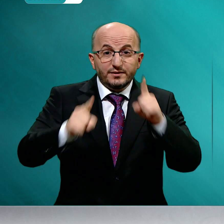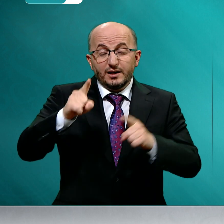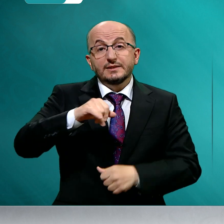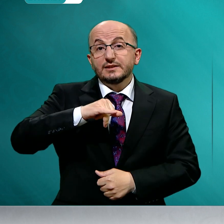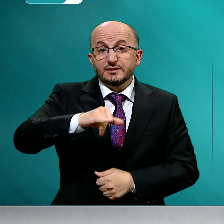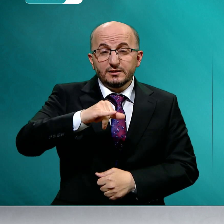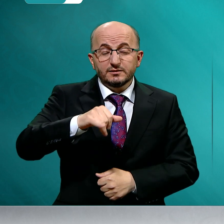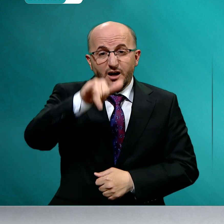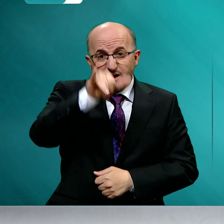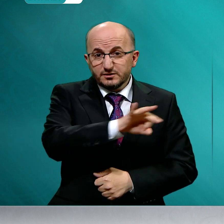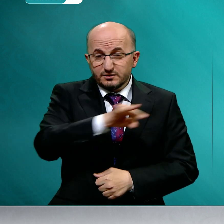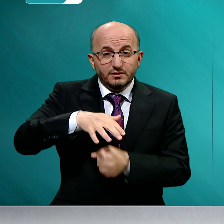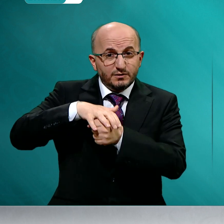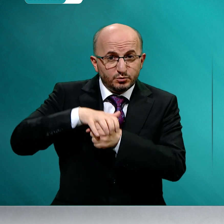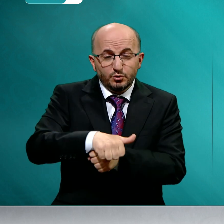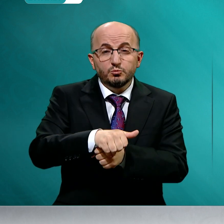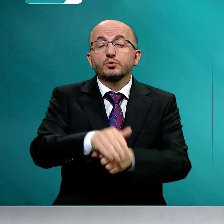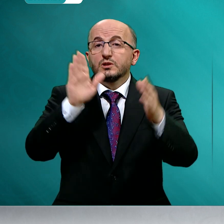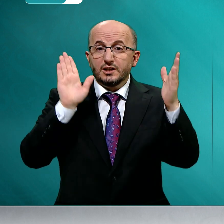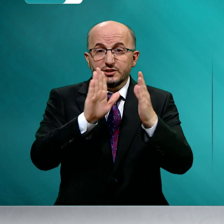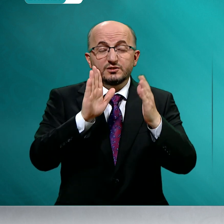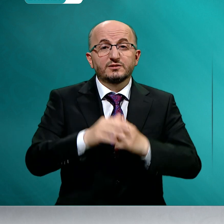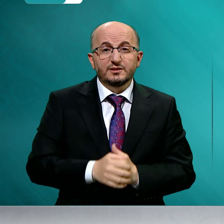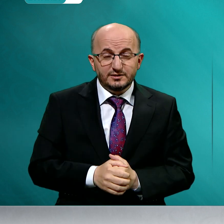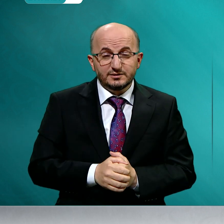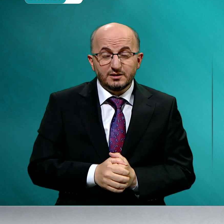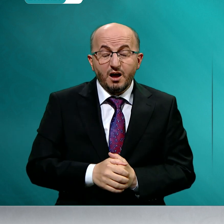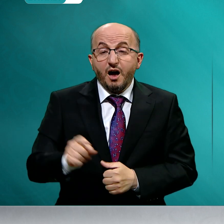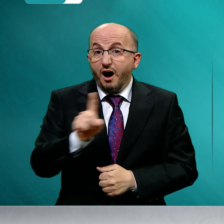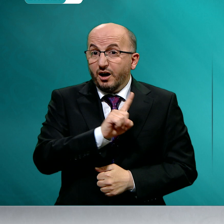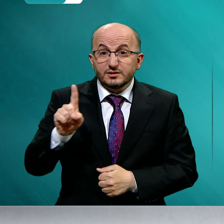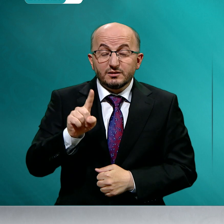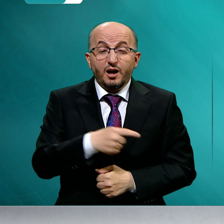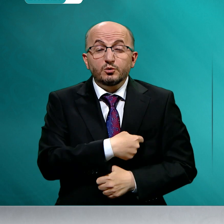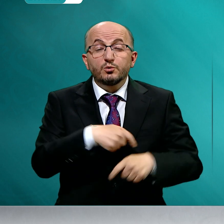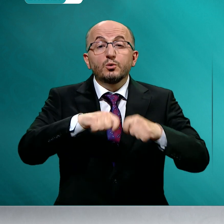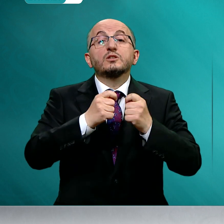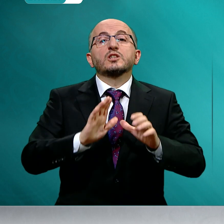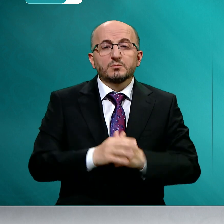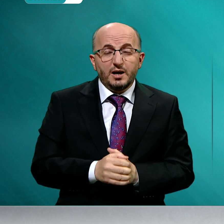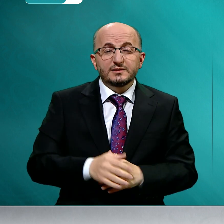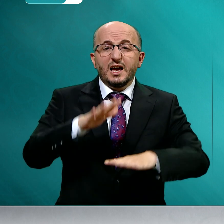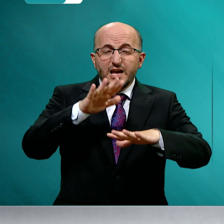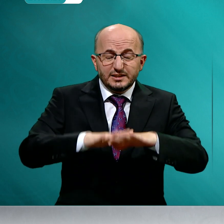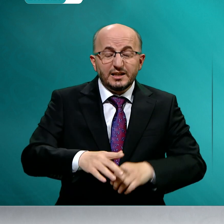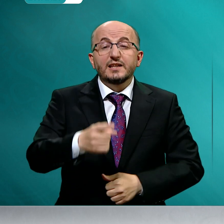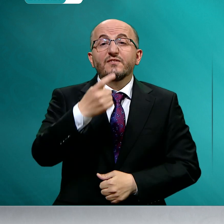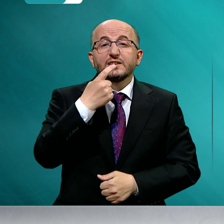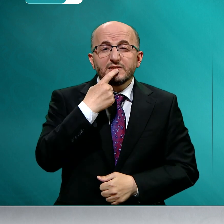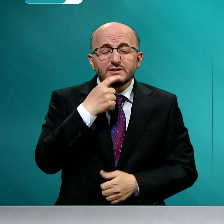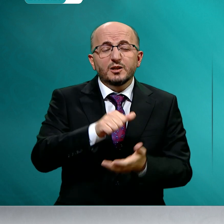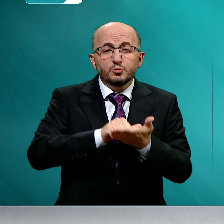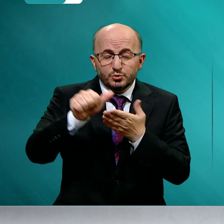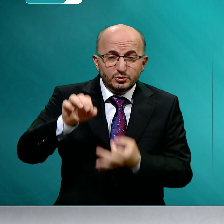yanında, haksızlık ve zulmün karşısındadır. Asla gönül incitmez. Elinden ve dilinden